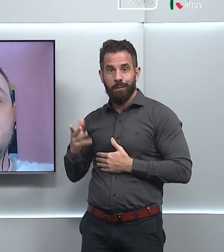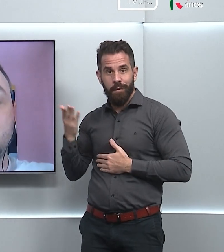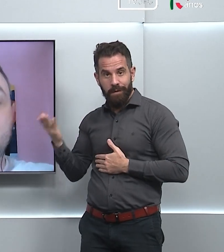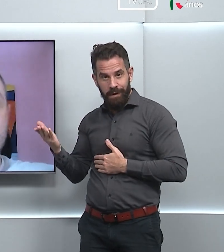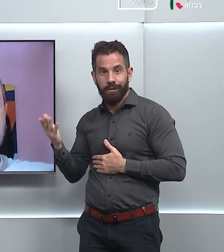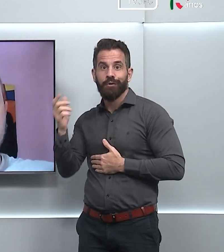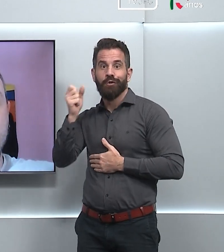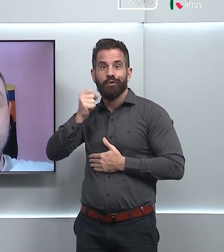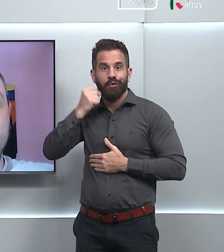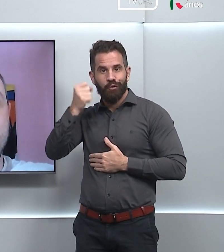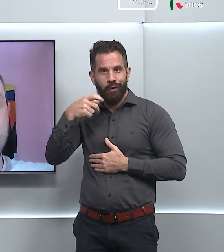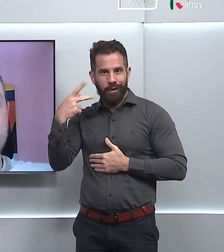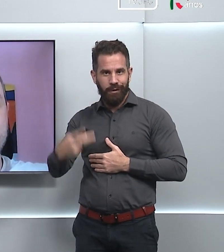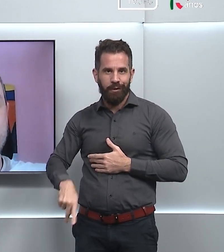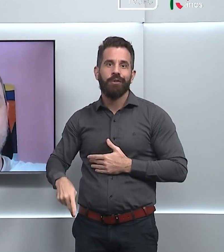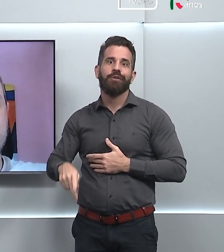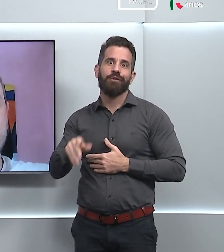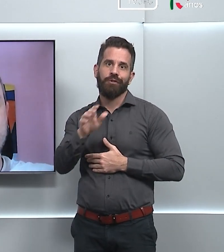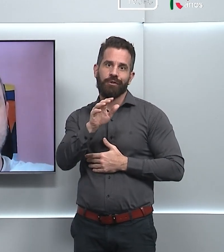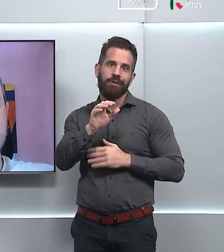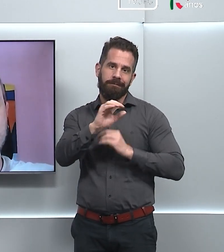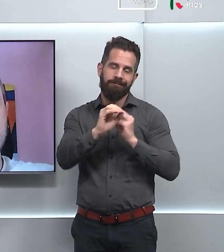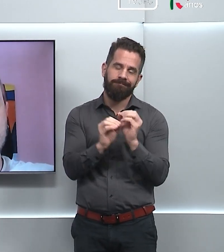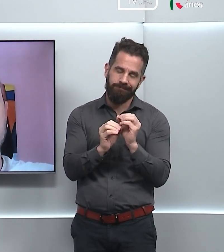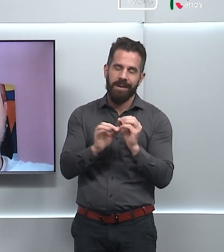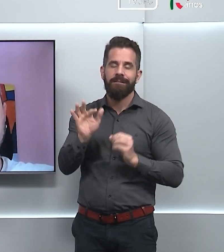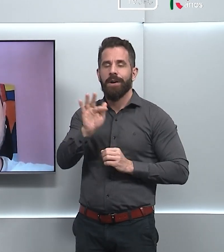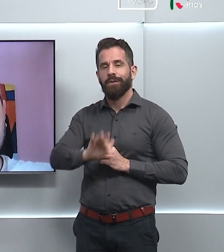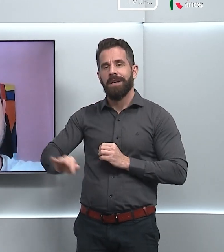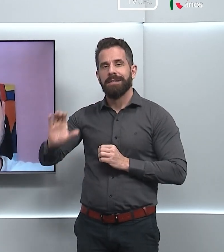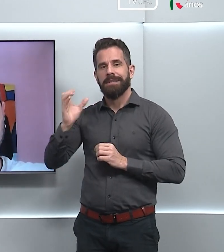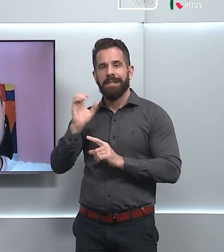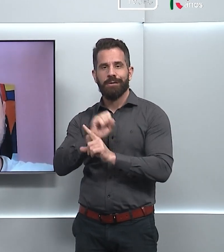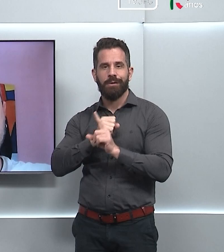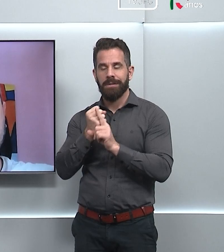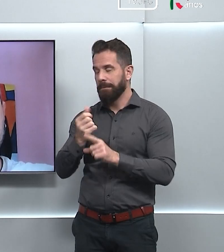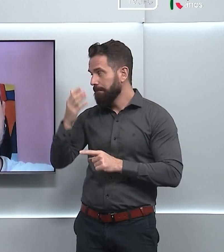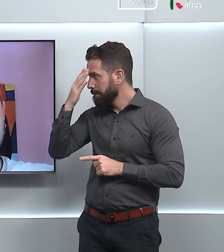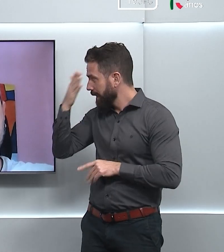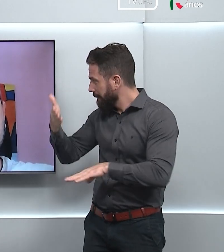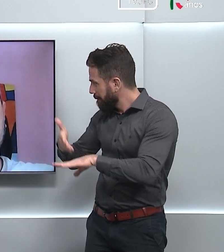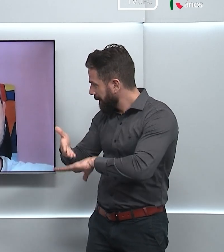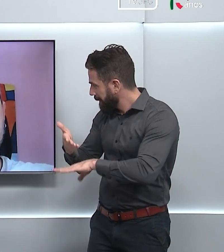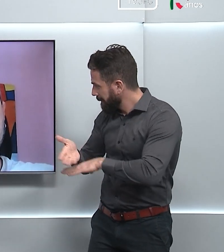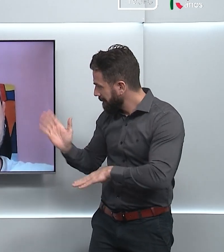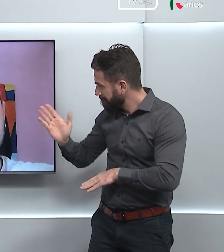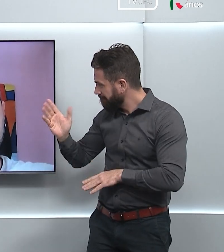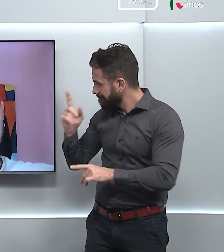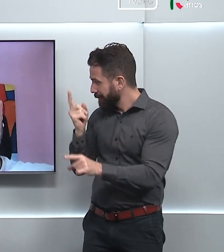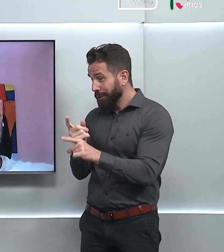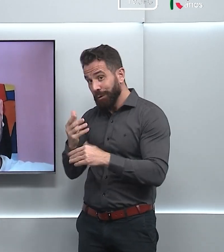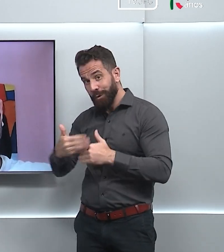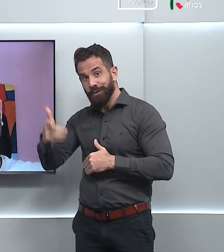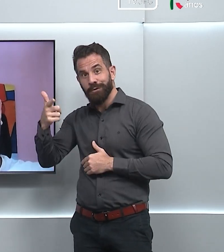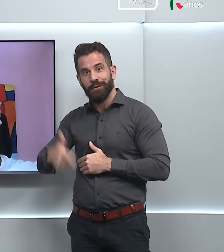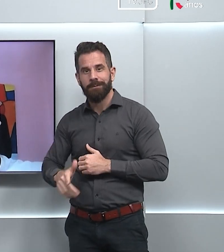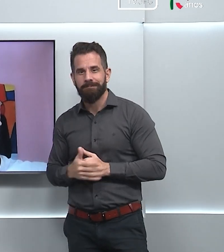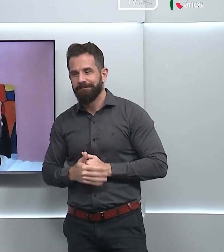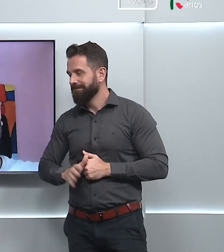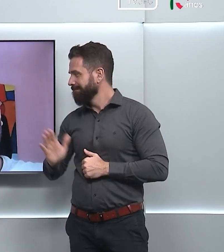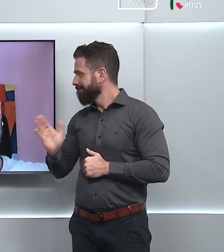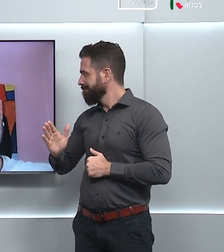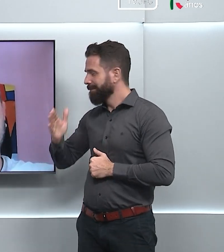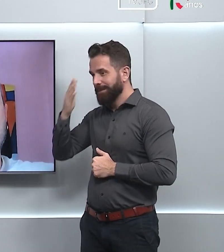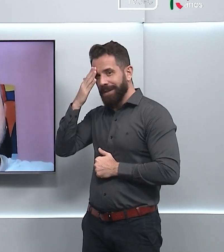professor de Sociologia aqui da Universidade Federal de Goiás, da Faculdade de Ciências Sociais. Muito obrigada, professor. Até mais. Obrigado, Camila.